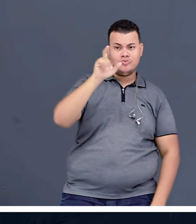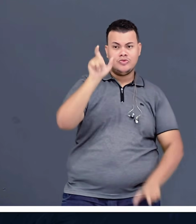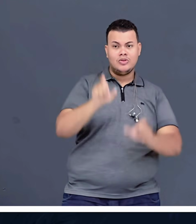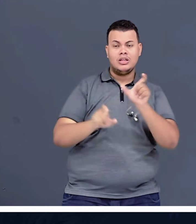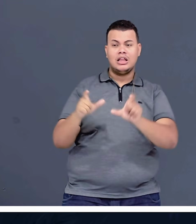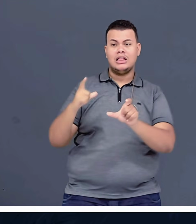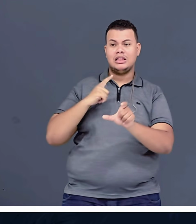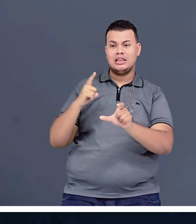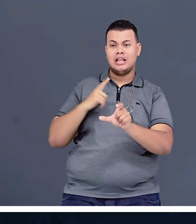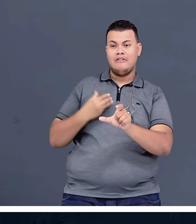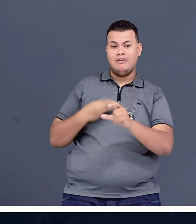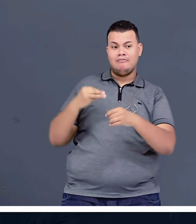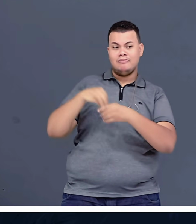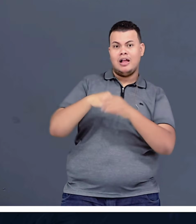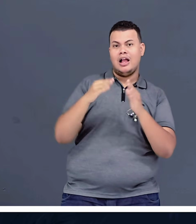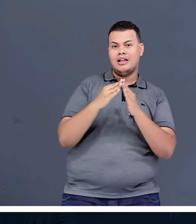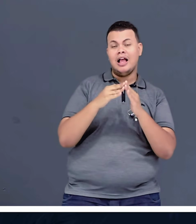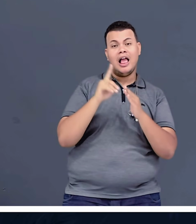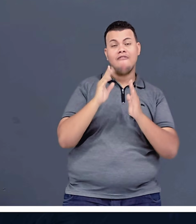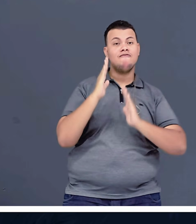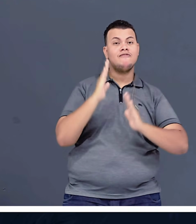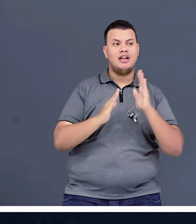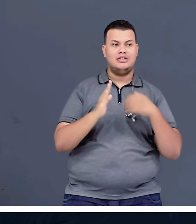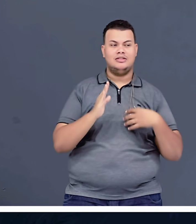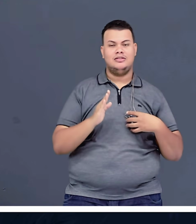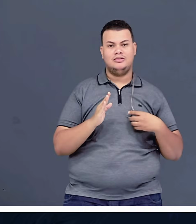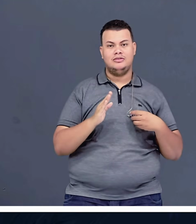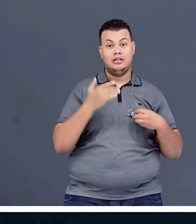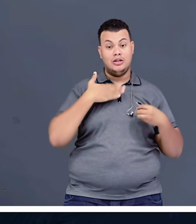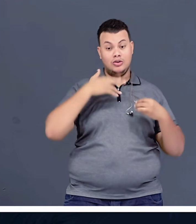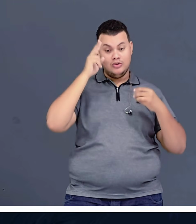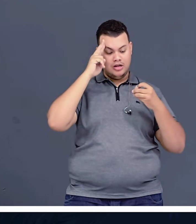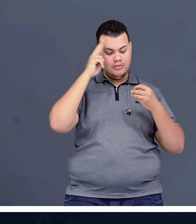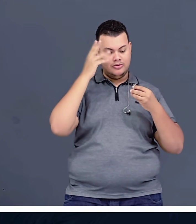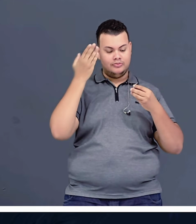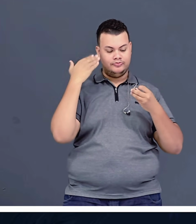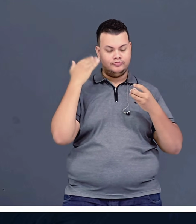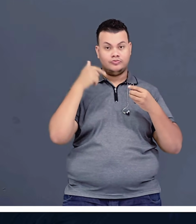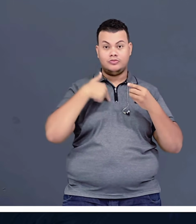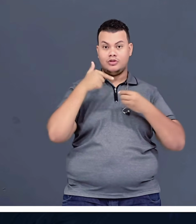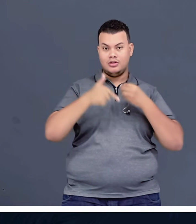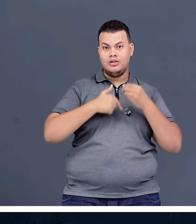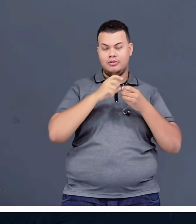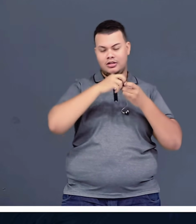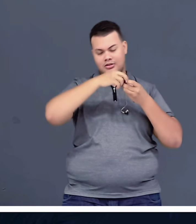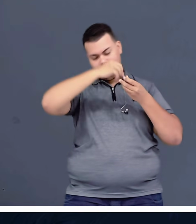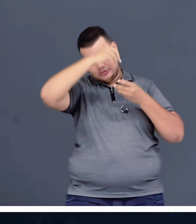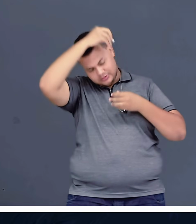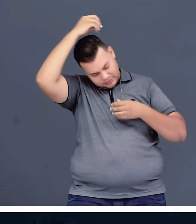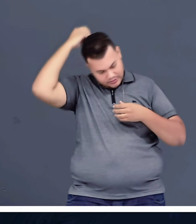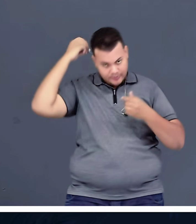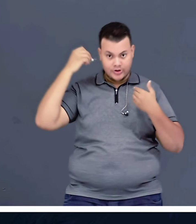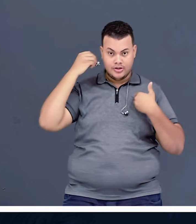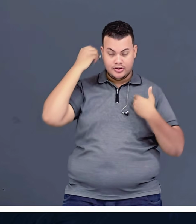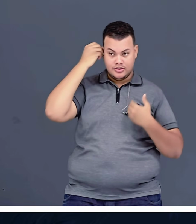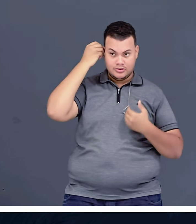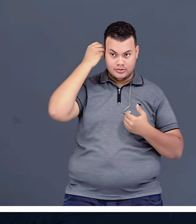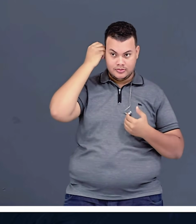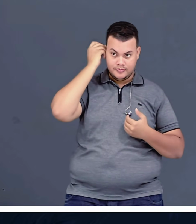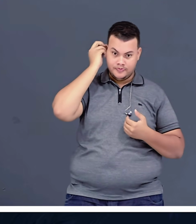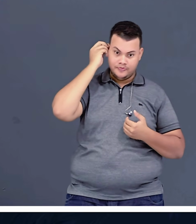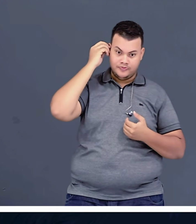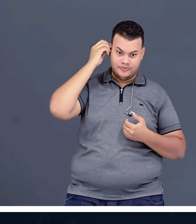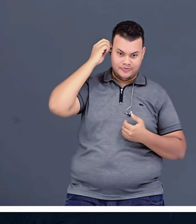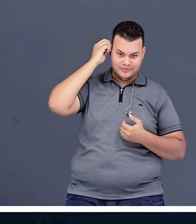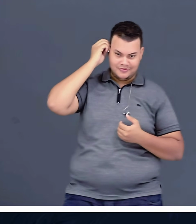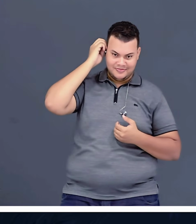casa de papai e mamãe teve tudo. Teve essa fase. Eu lembro da época que eu estudava na escola técnica, que eu estudava de tarde e de noite, que